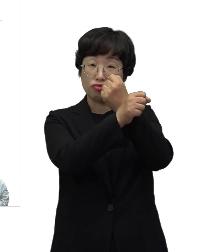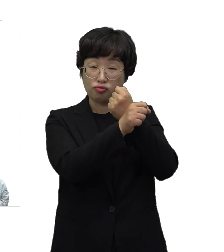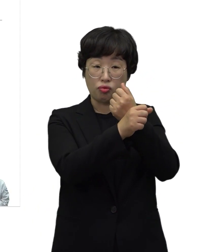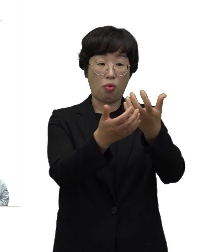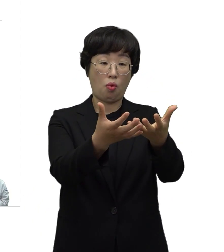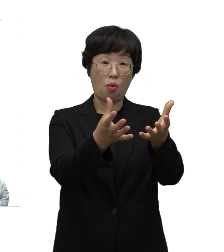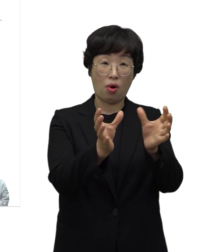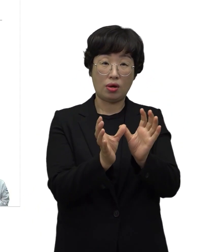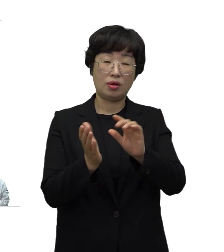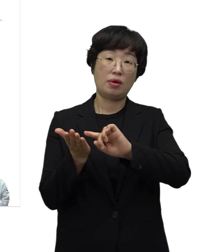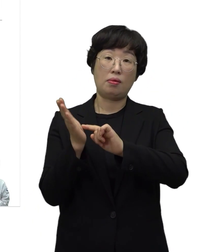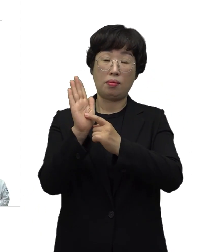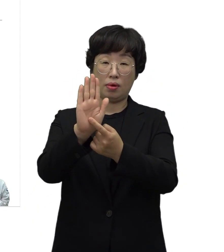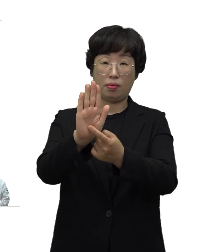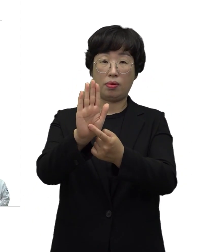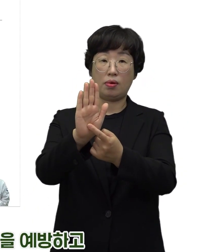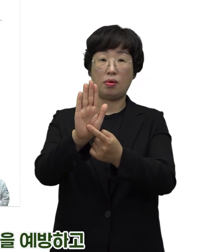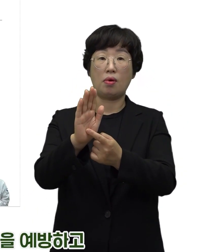생활 수칙인데요.